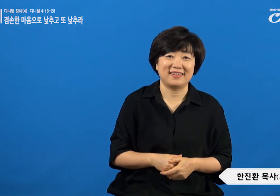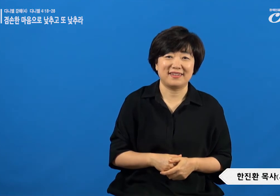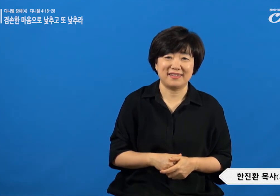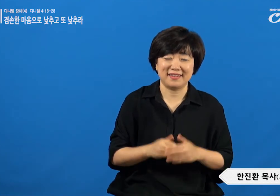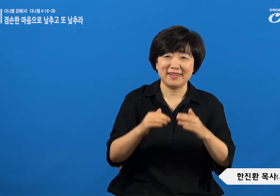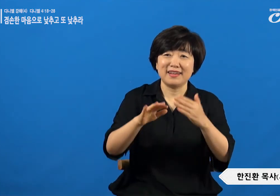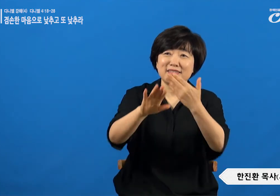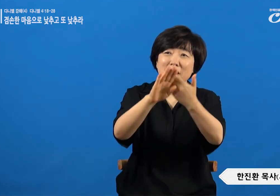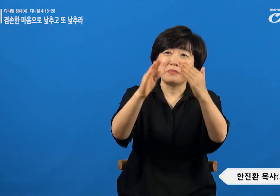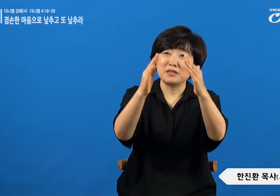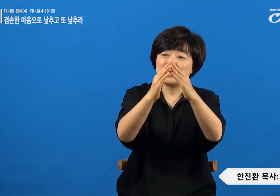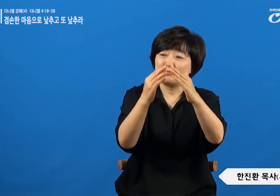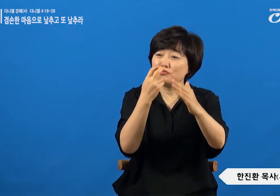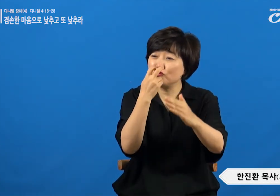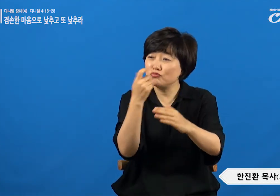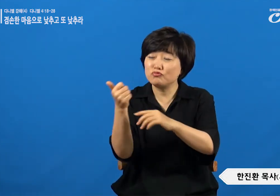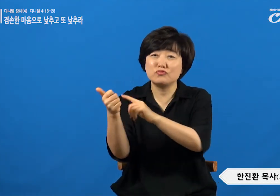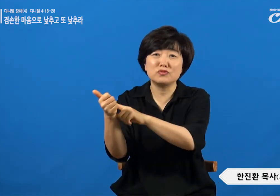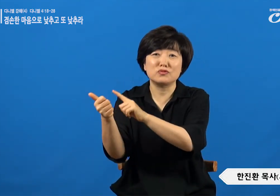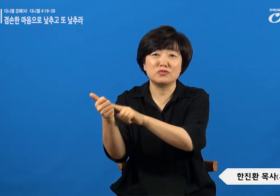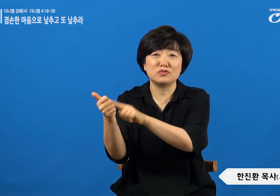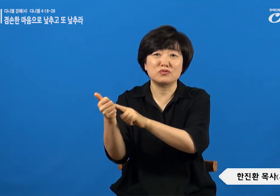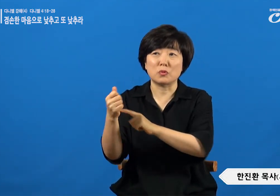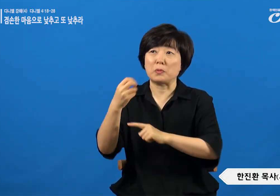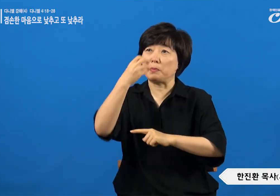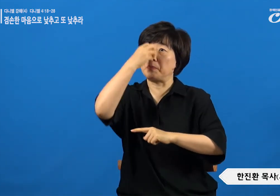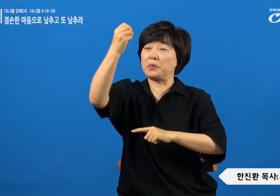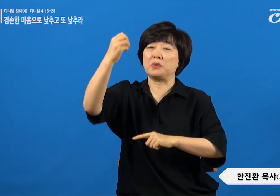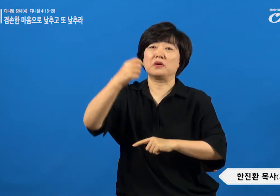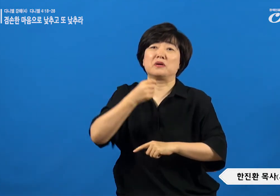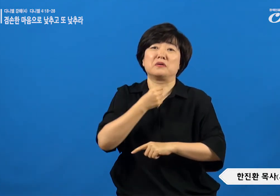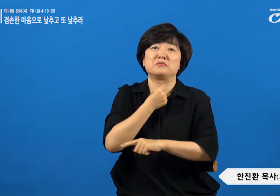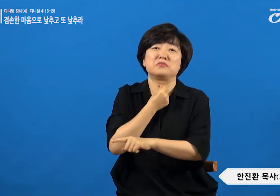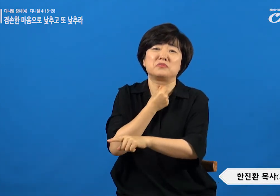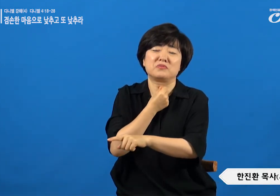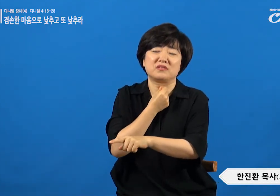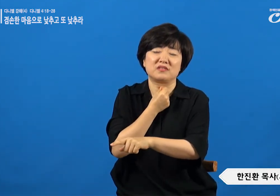남의 집 수위로 있어도 우쭐하고 싶은 마음은 마찬가지입니다.